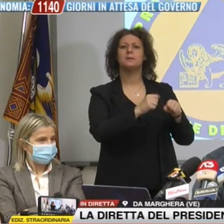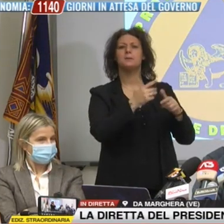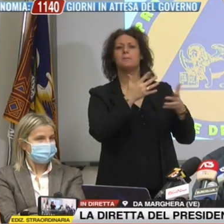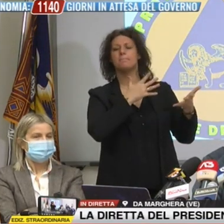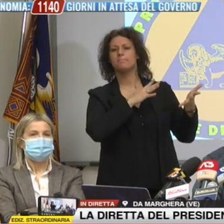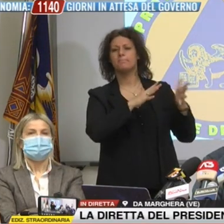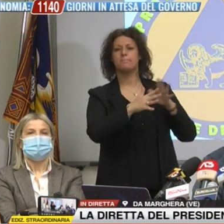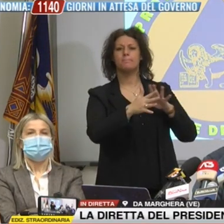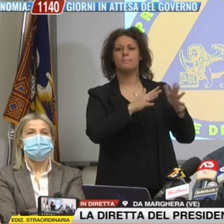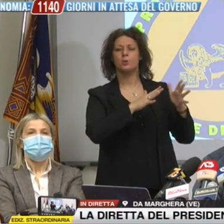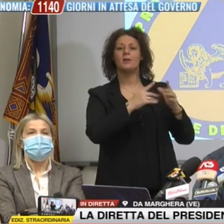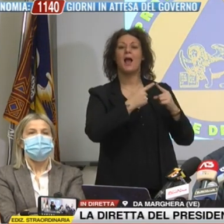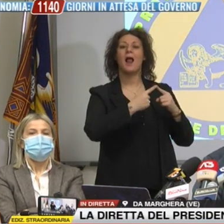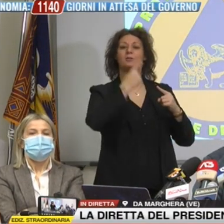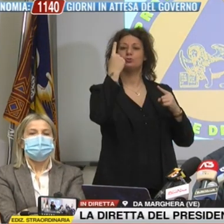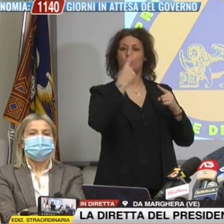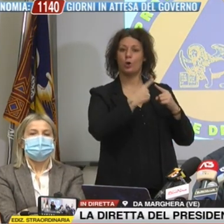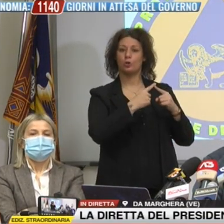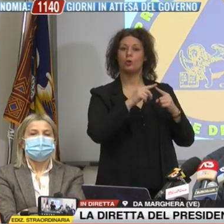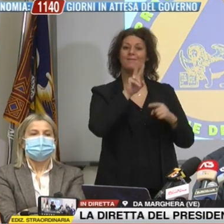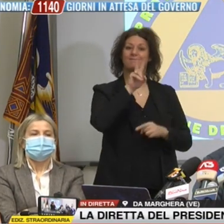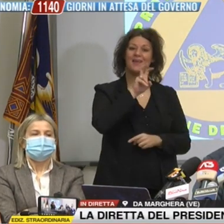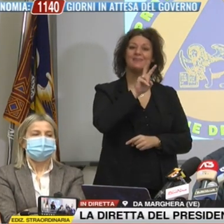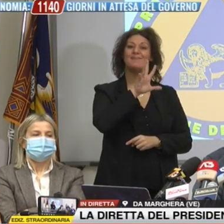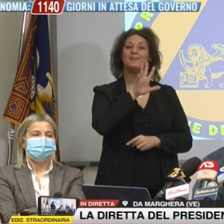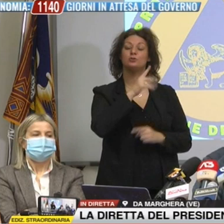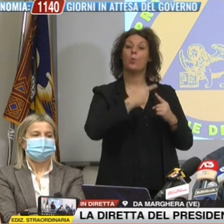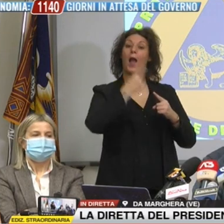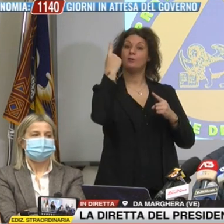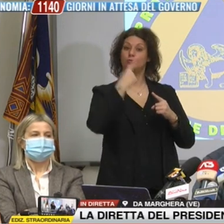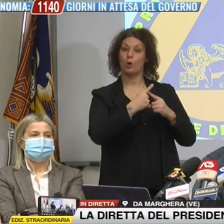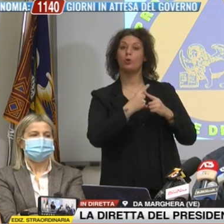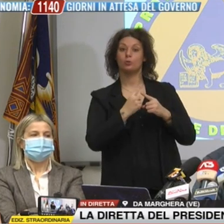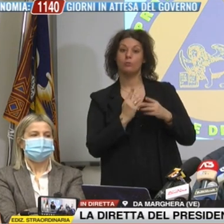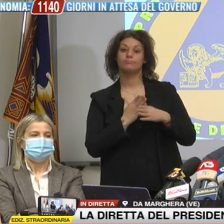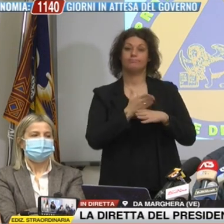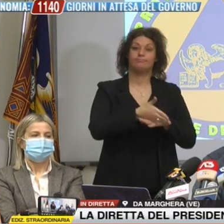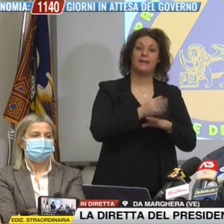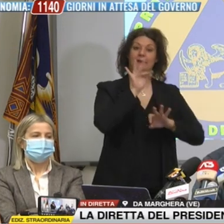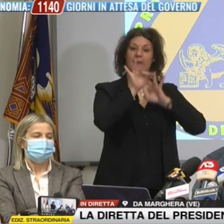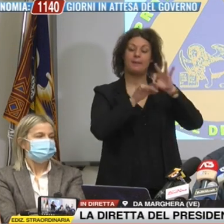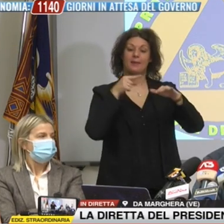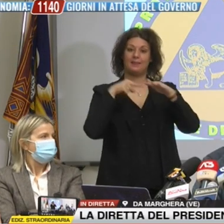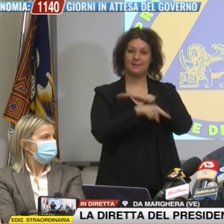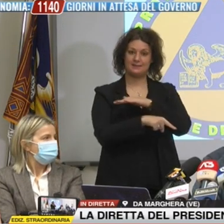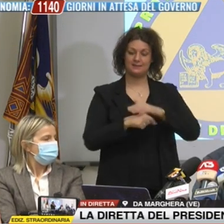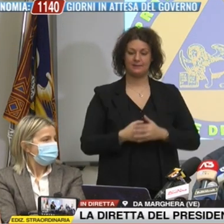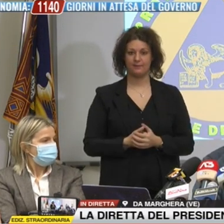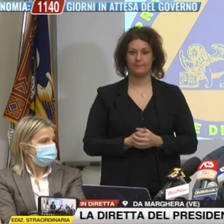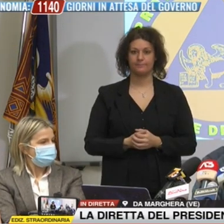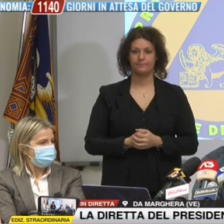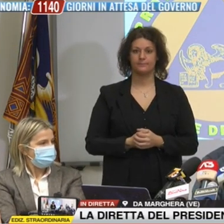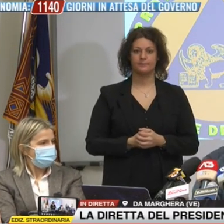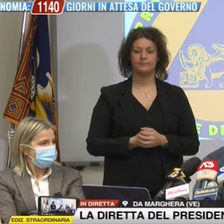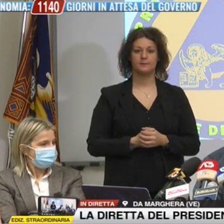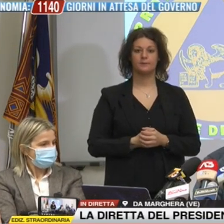25 al giorno che entrano in terapia intensiva. Questo vuol dire che per questi pazienti che entrano